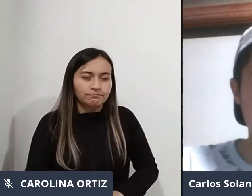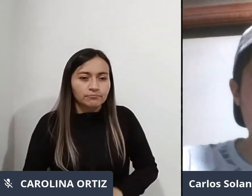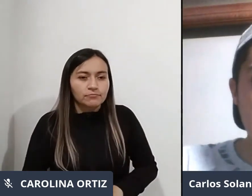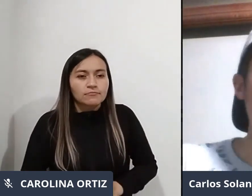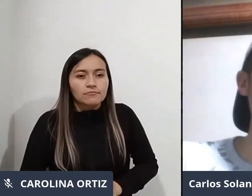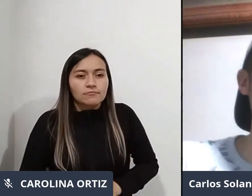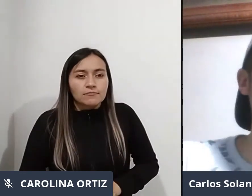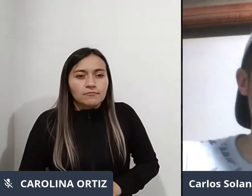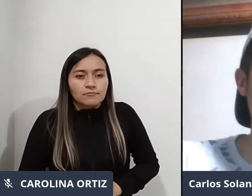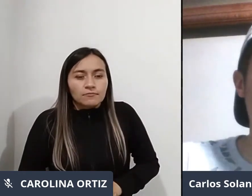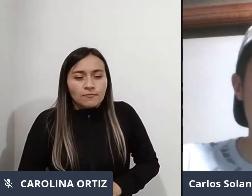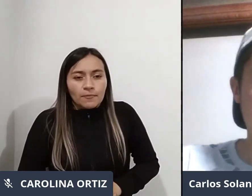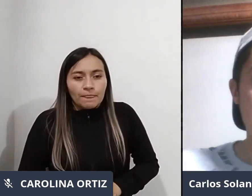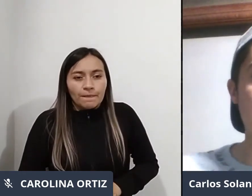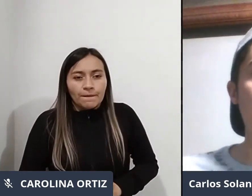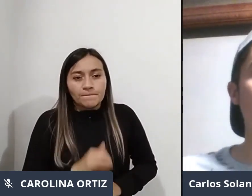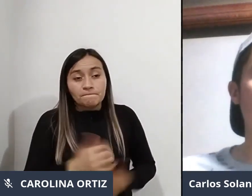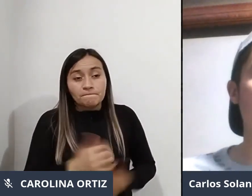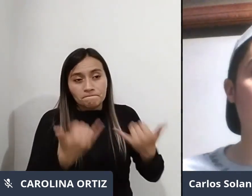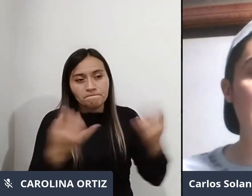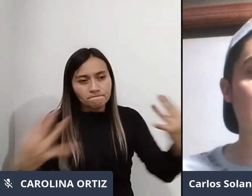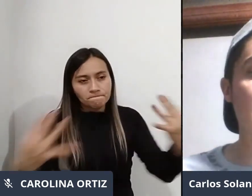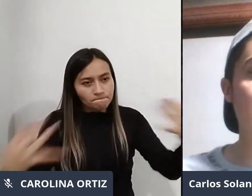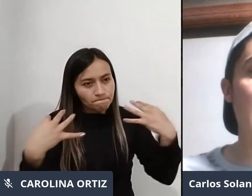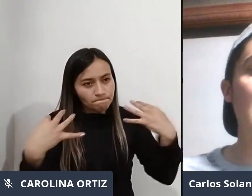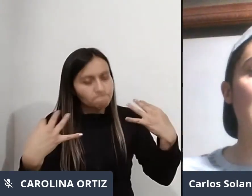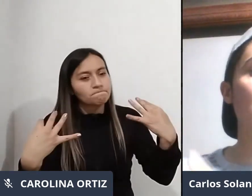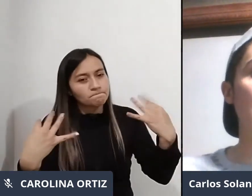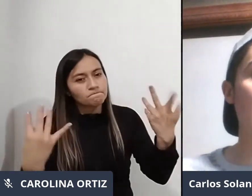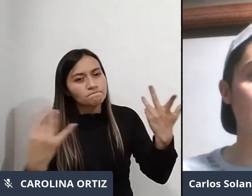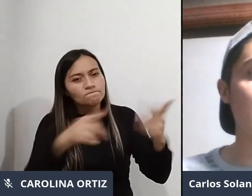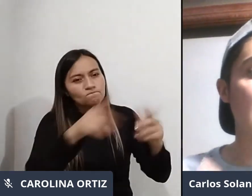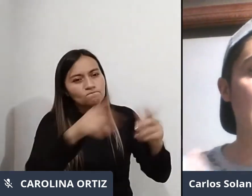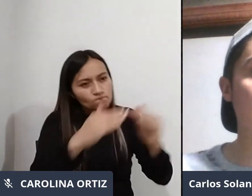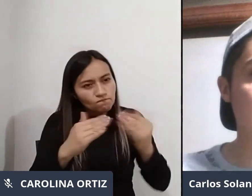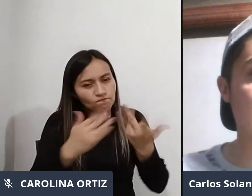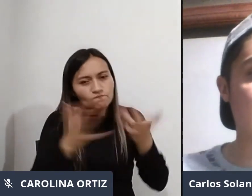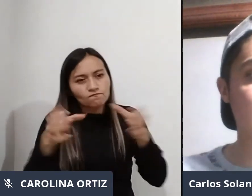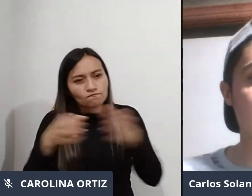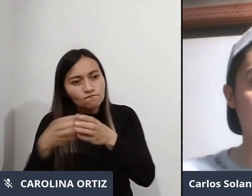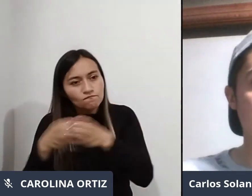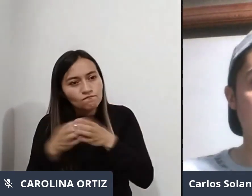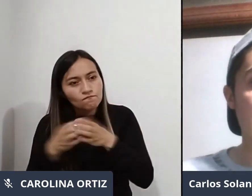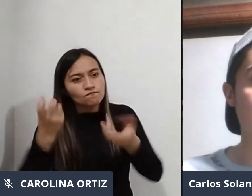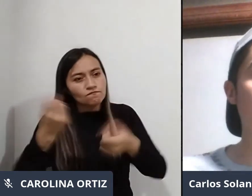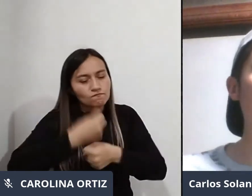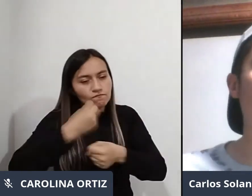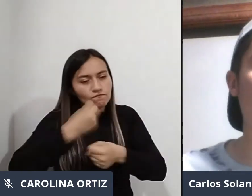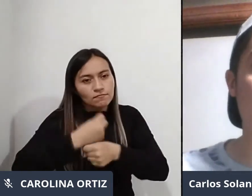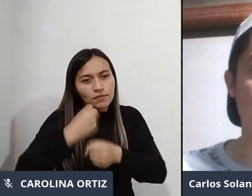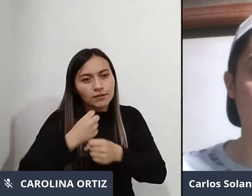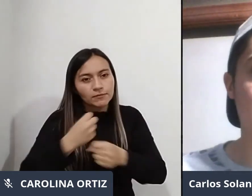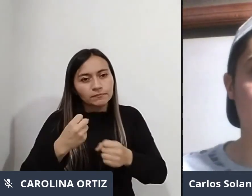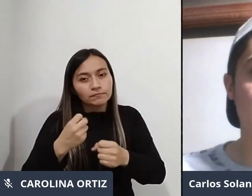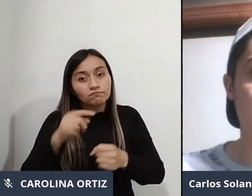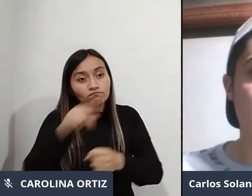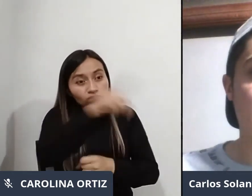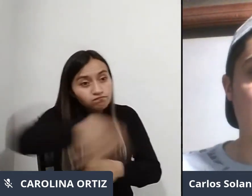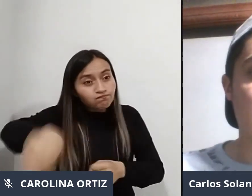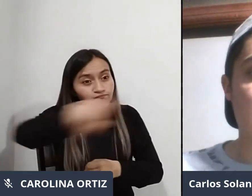viendo desde sus casas, desde sus organizaciones sociales, en sus instituciones, desde sus trabajos, están transformando